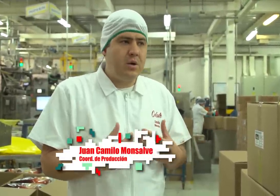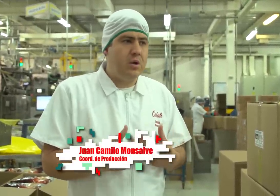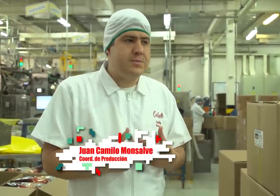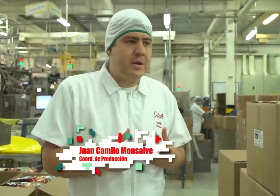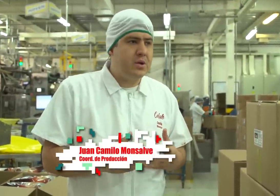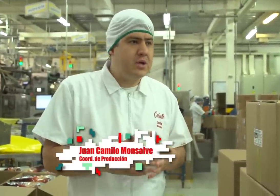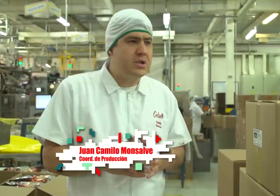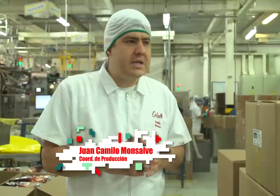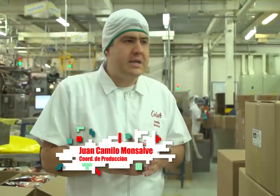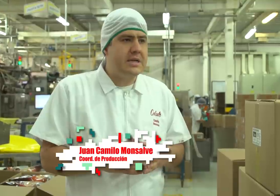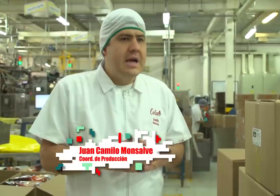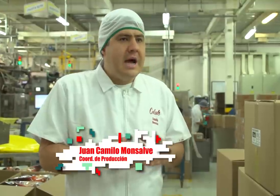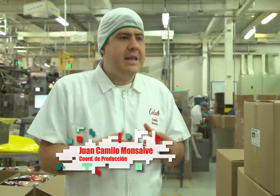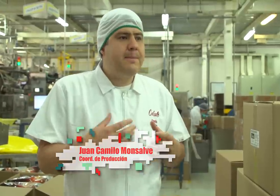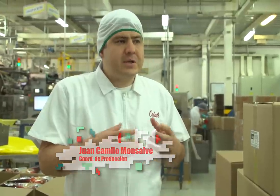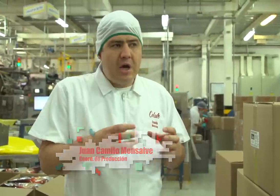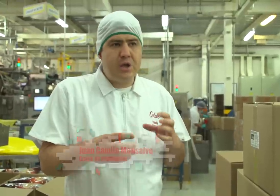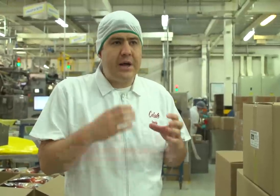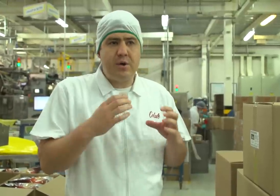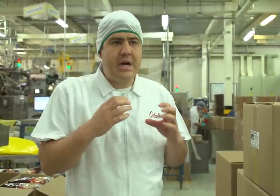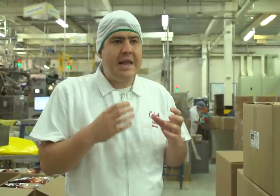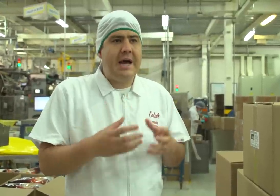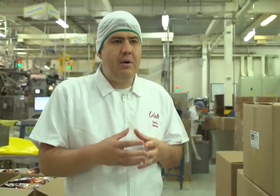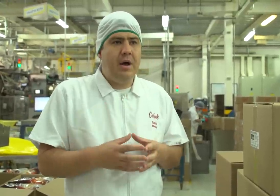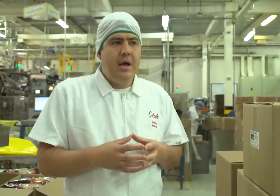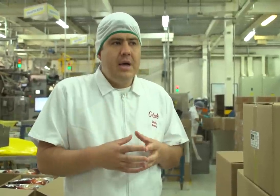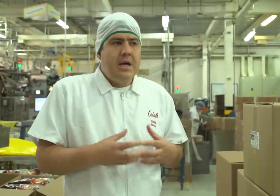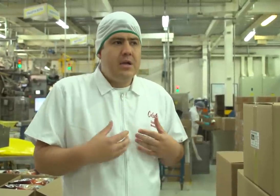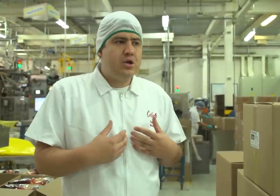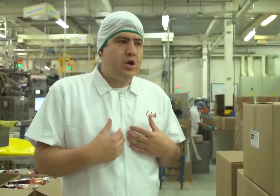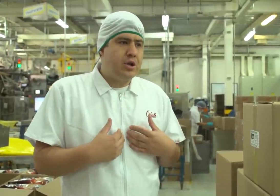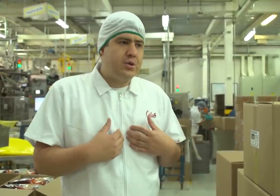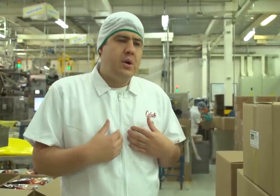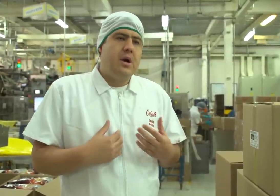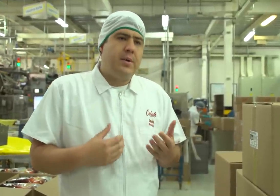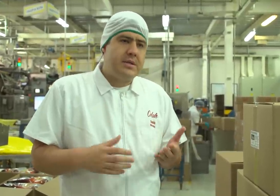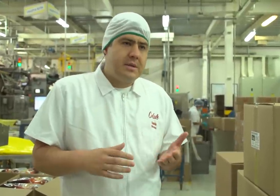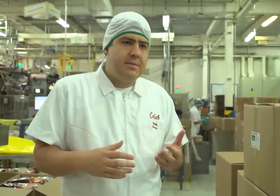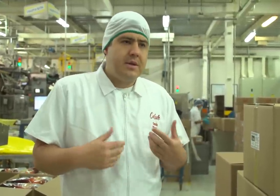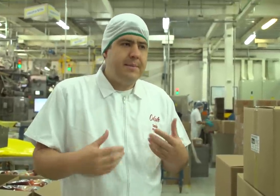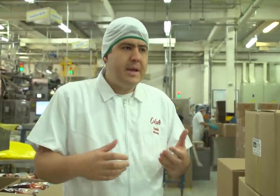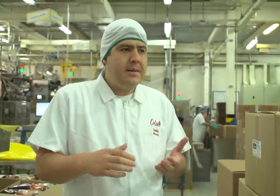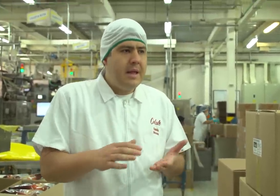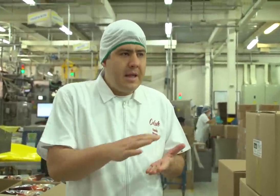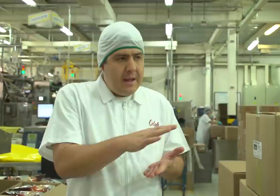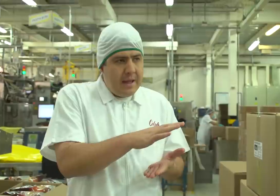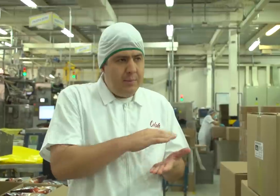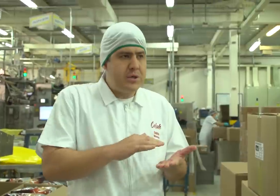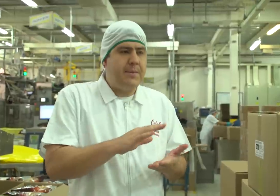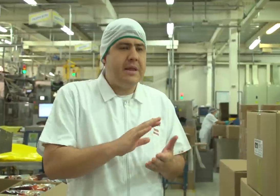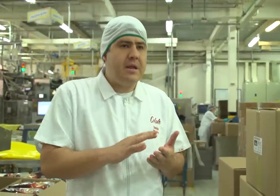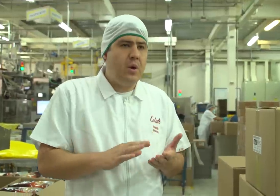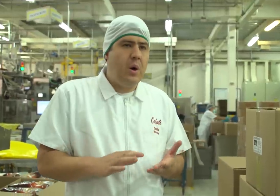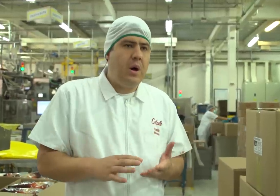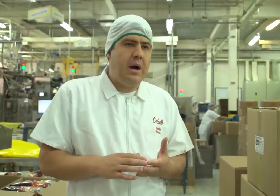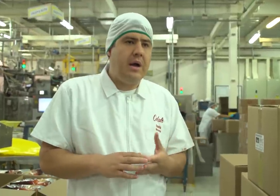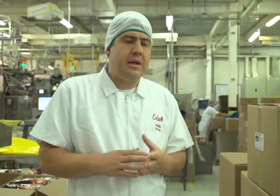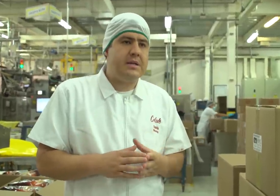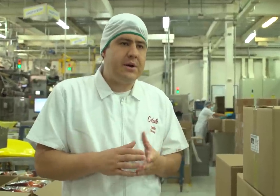las personas oyentes han empezado a desarrollar el habla y nosotros pues también hemos aprendido a desarrollar